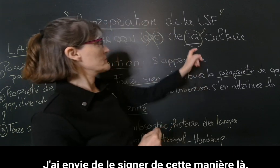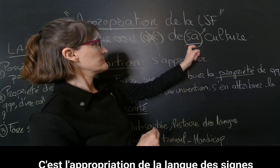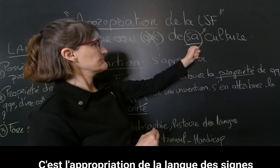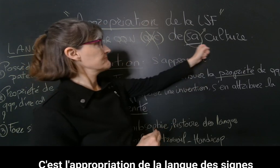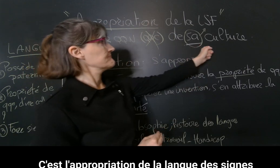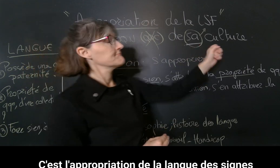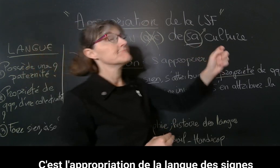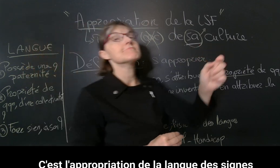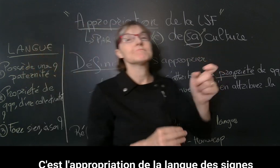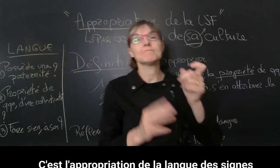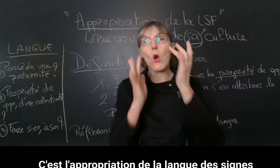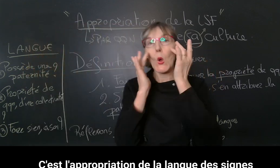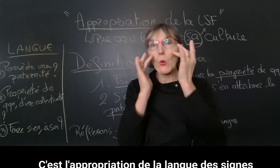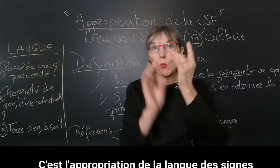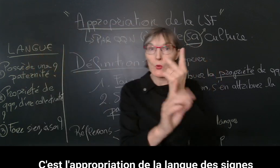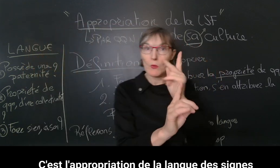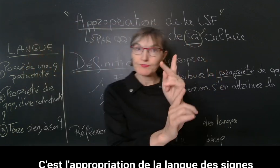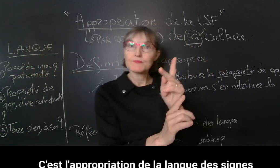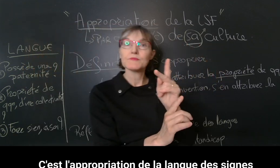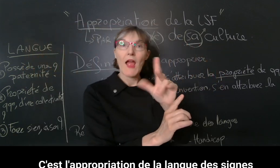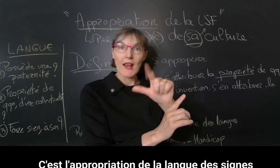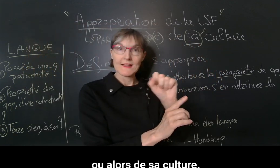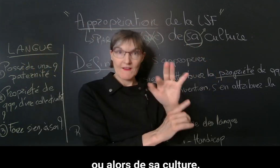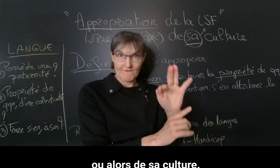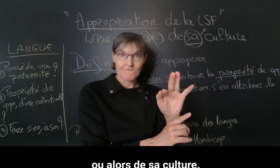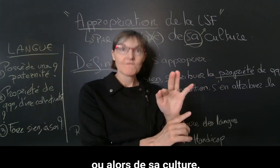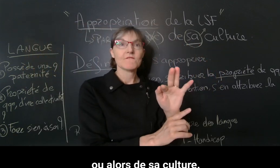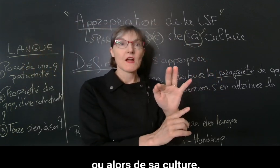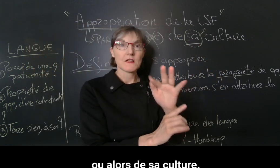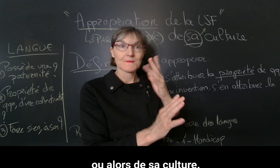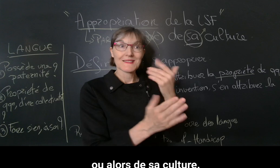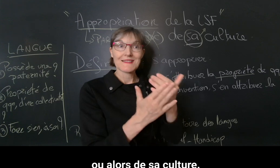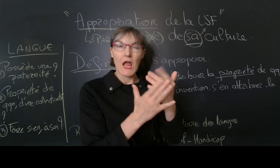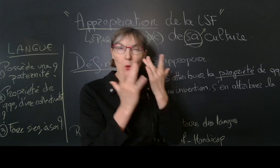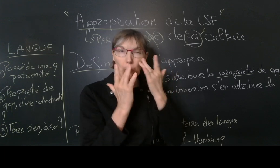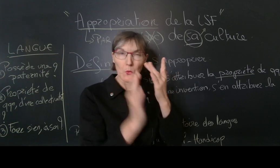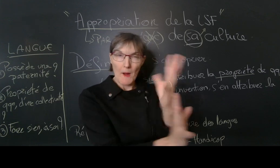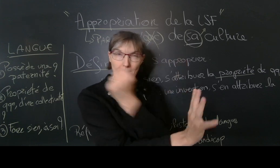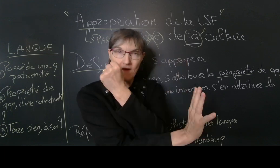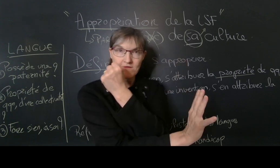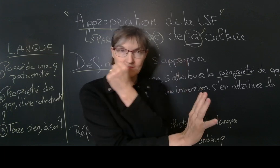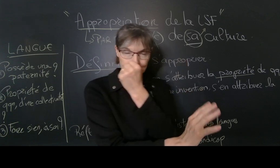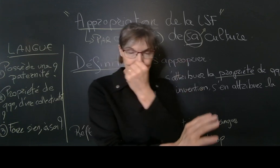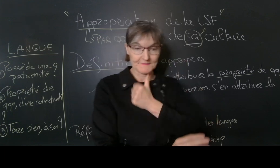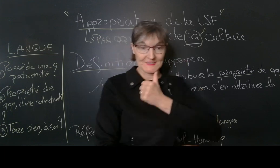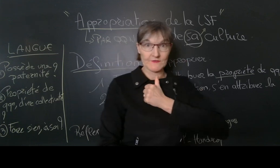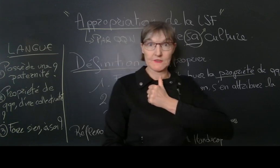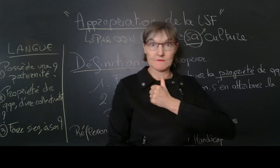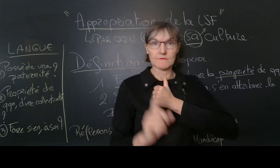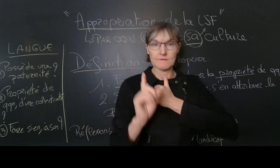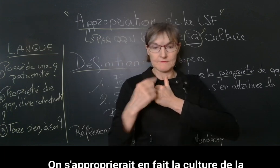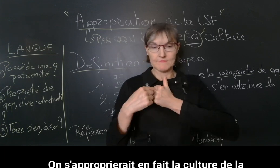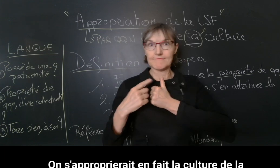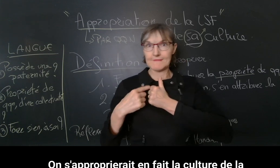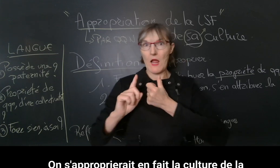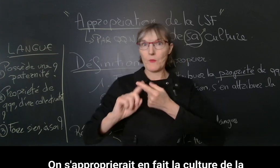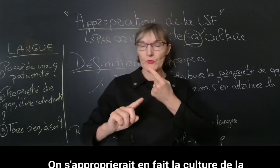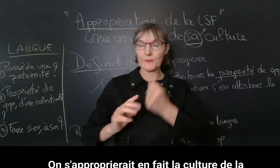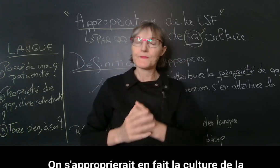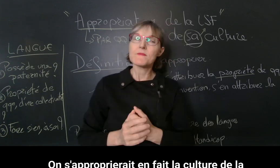alors c'est l'appropriation de la langue des signes ou alors de sa culture on s'approprierait